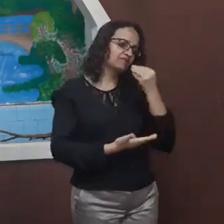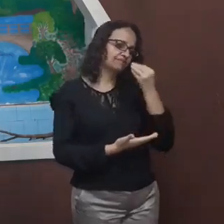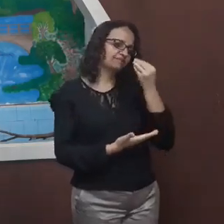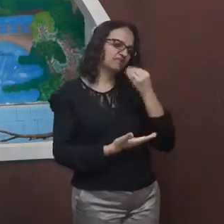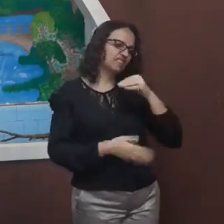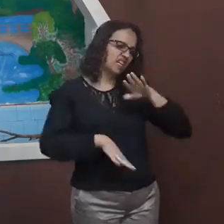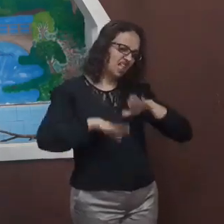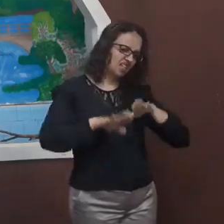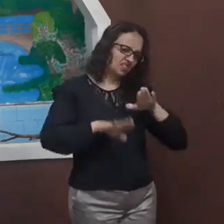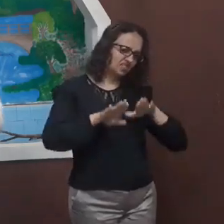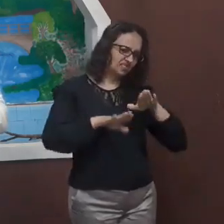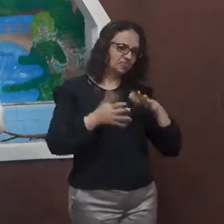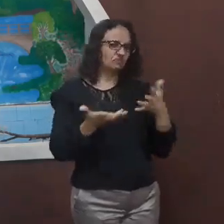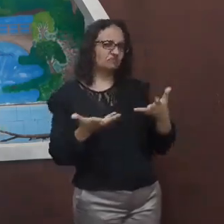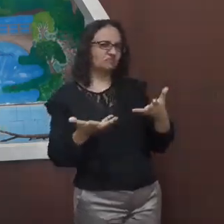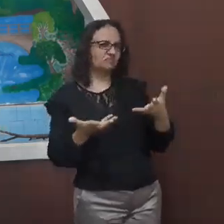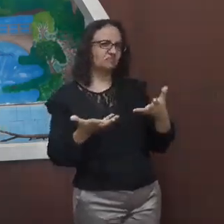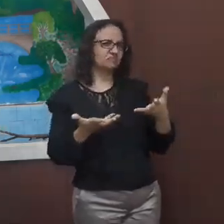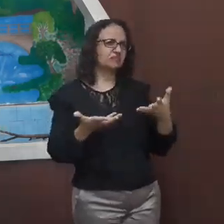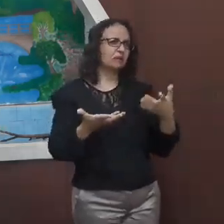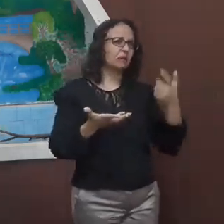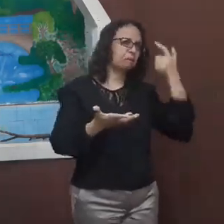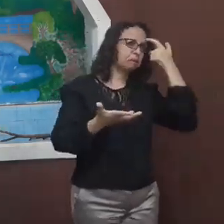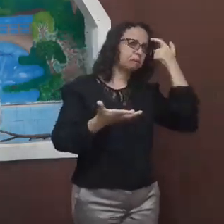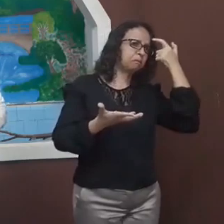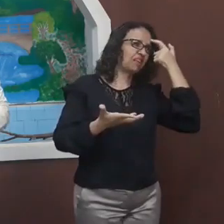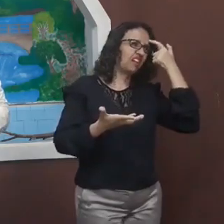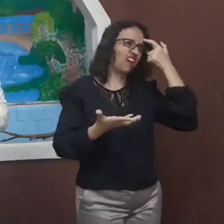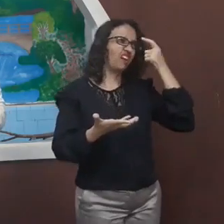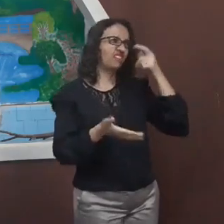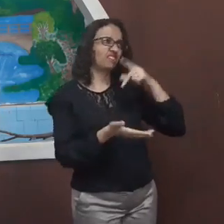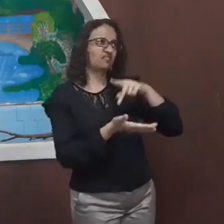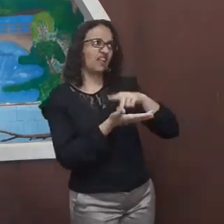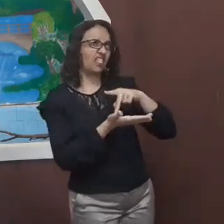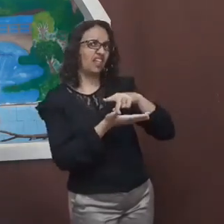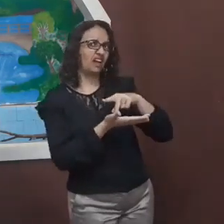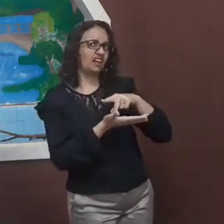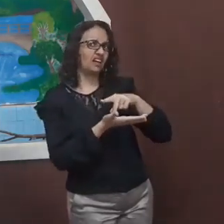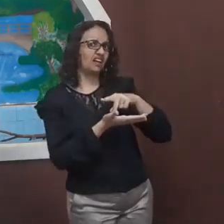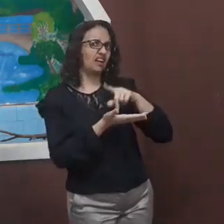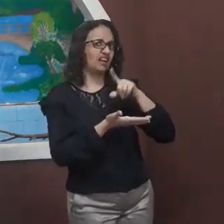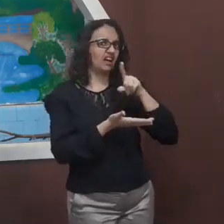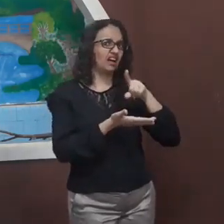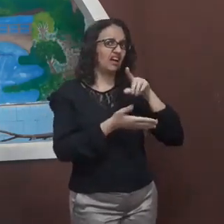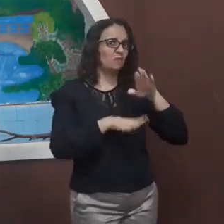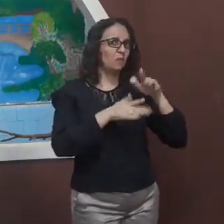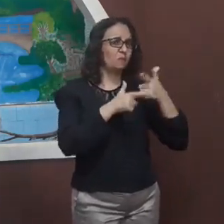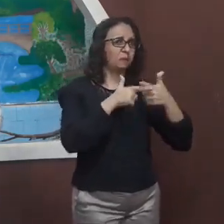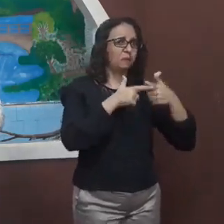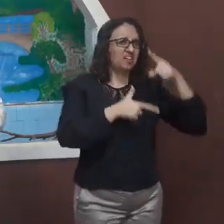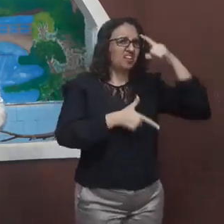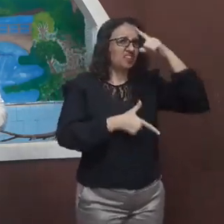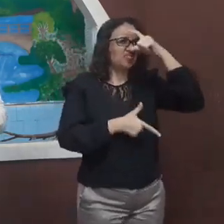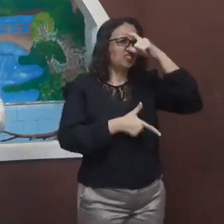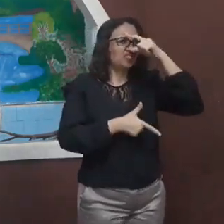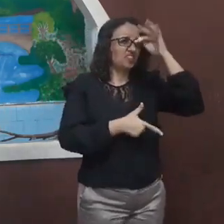Sabe aquela coisa? De às vezes nós não estarmos acreditando muito, de às vezes a pressão está muito difícil, e às vezes